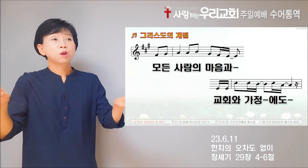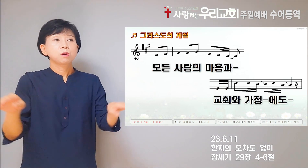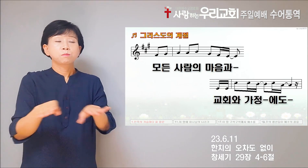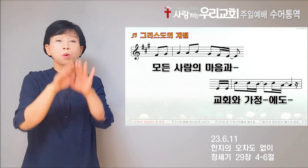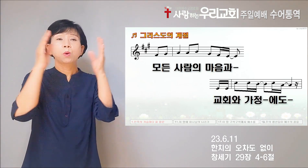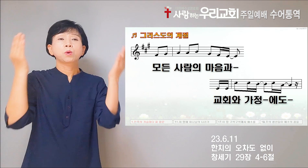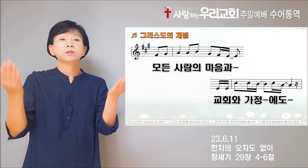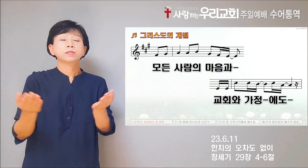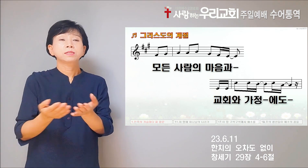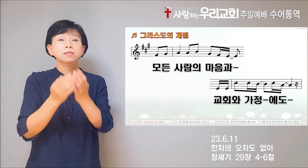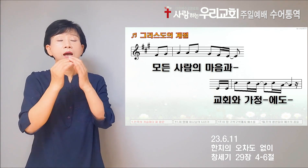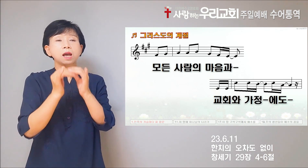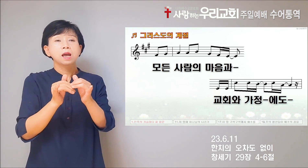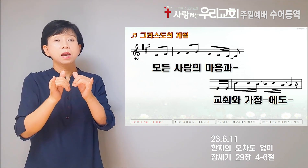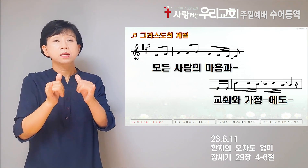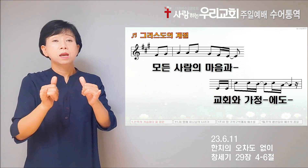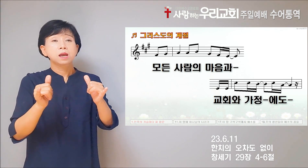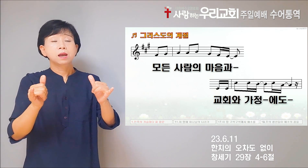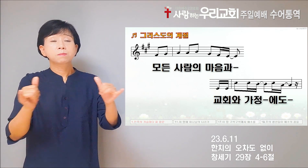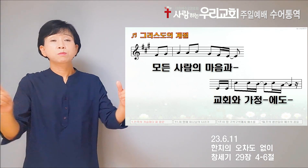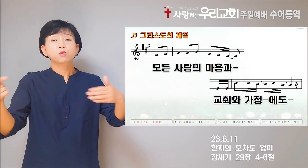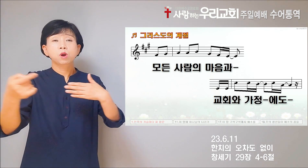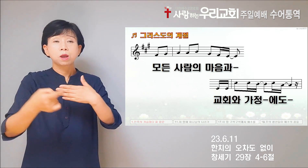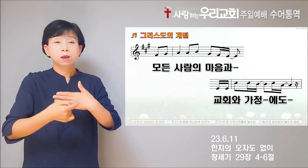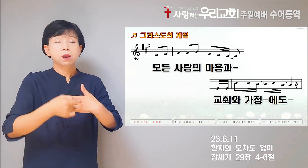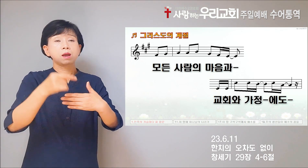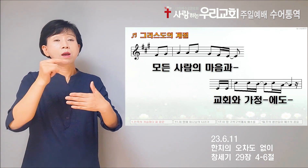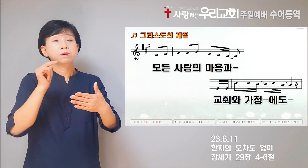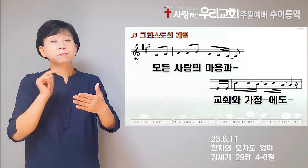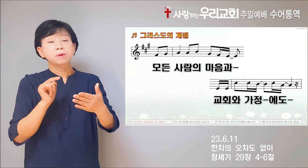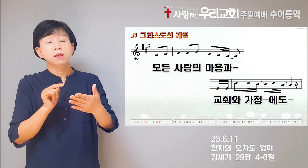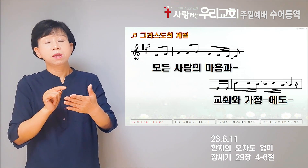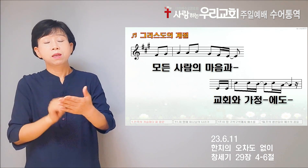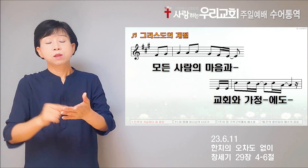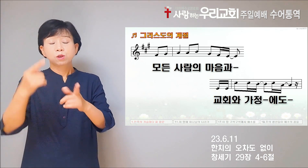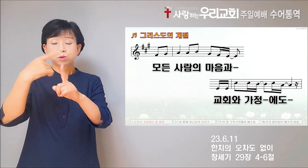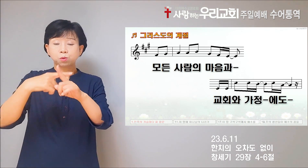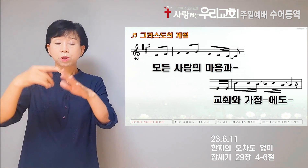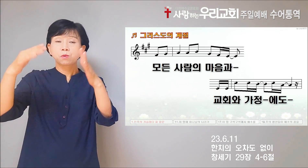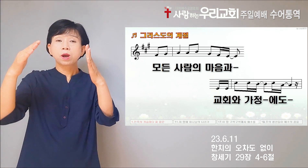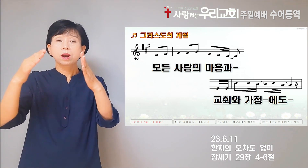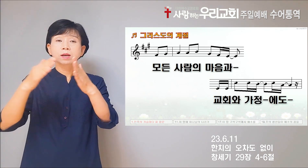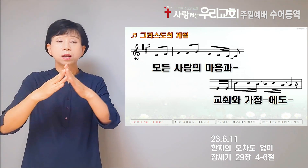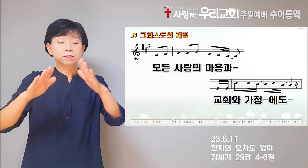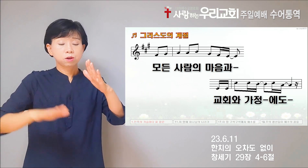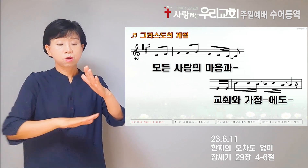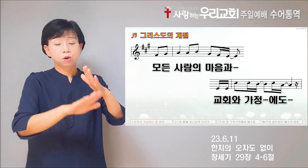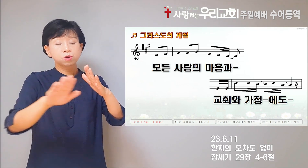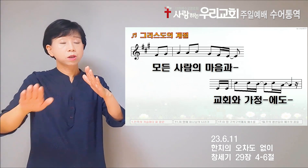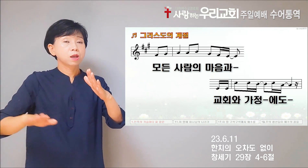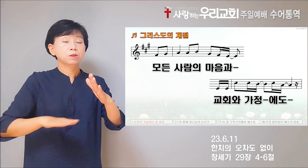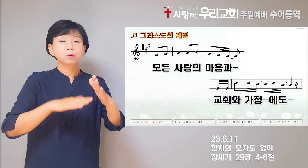하옵소서. 모든 사람의 마음과 교회와